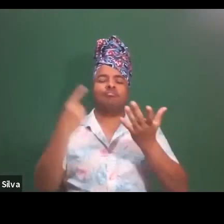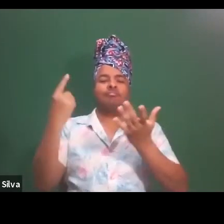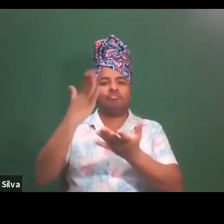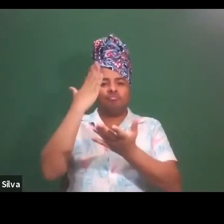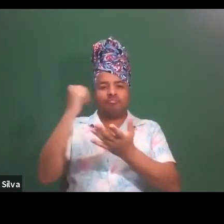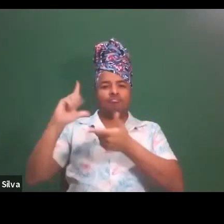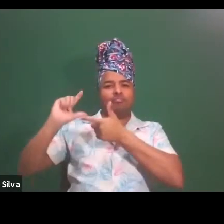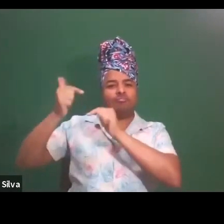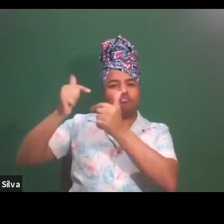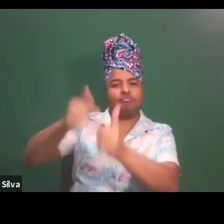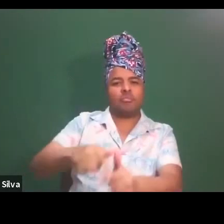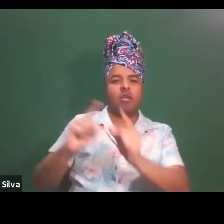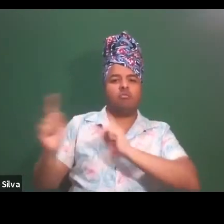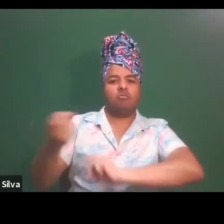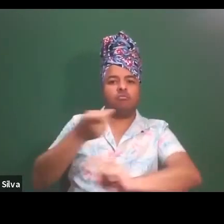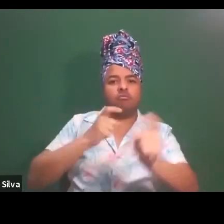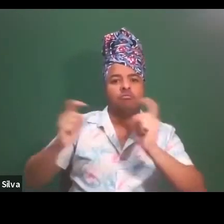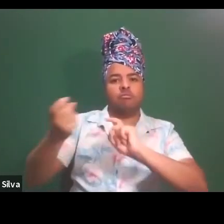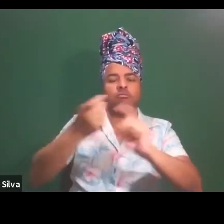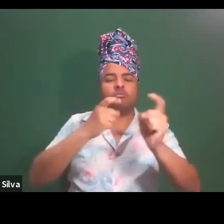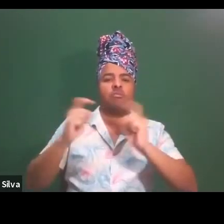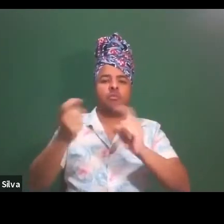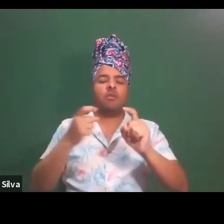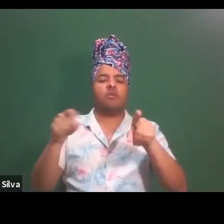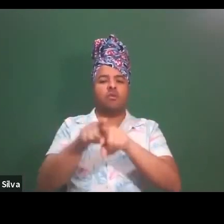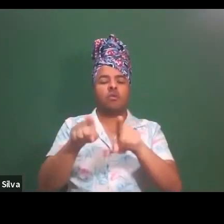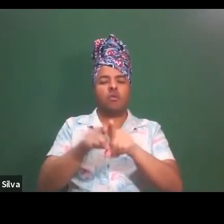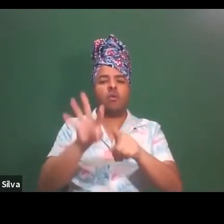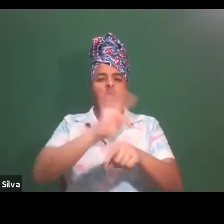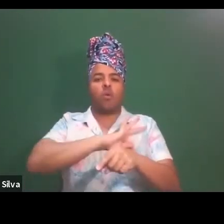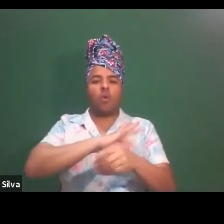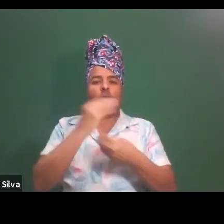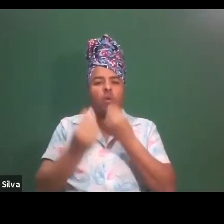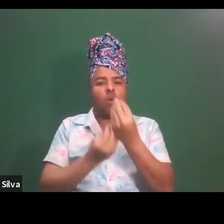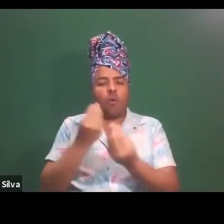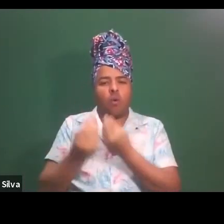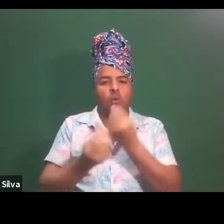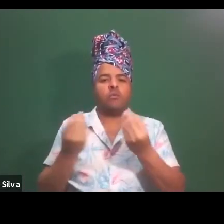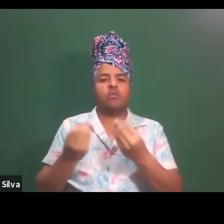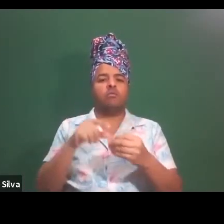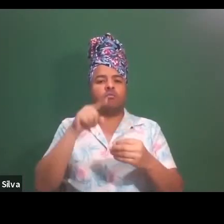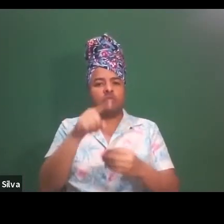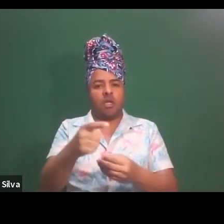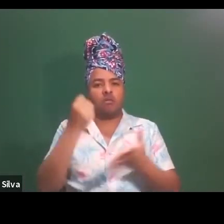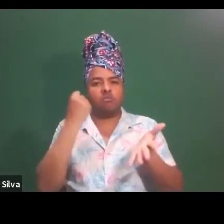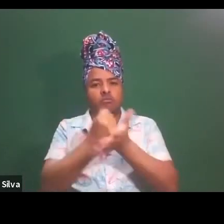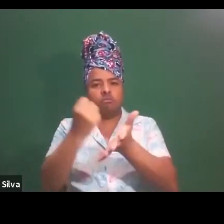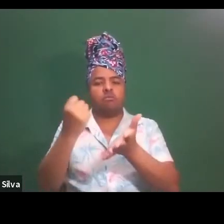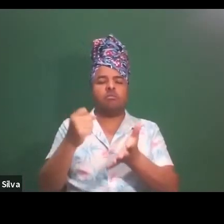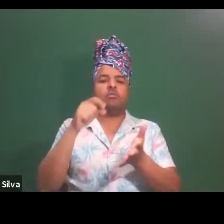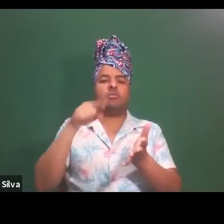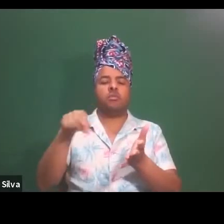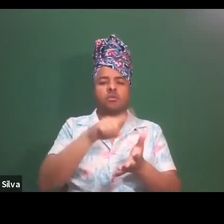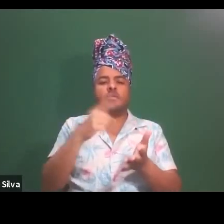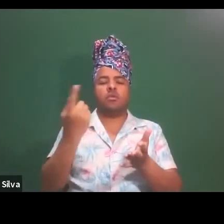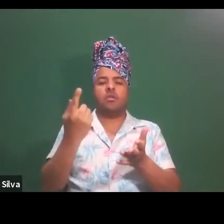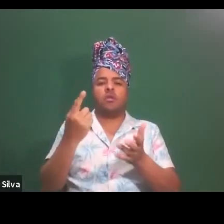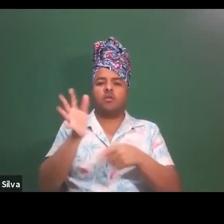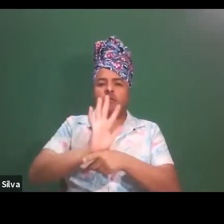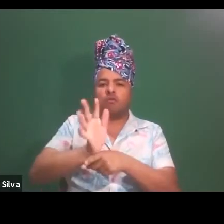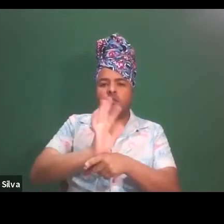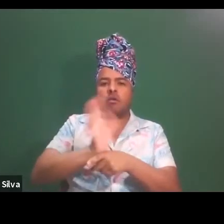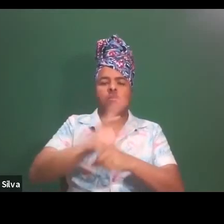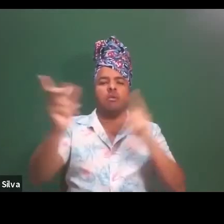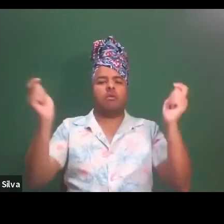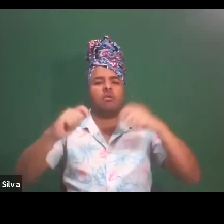tradicionais, reuniu também saberes técnicos para construir um filme dessa natureza. E é